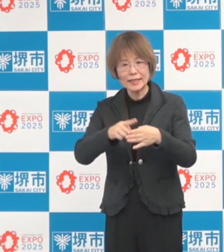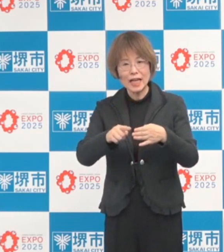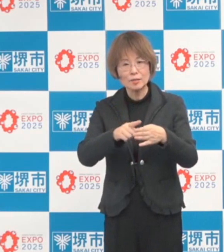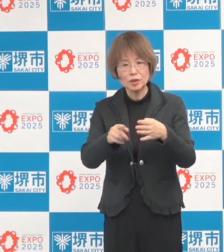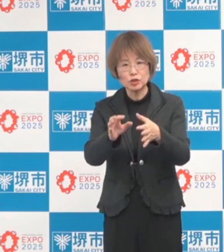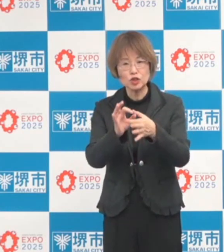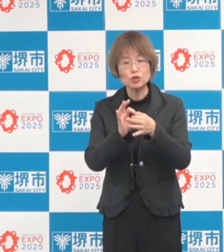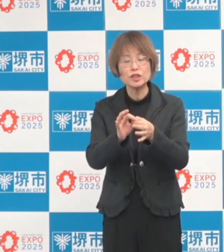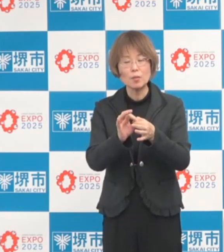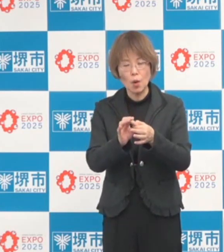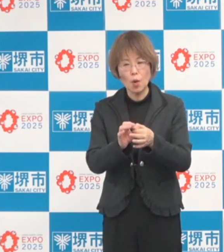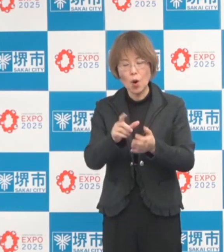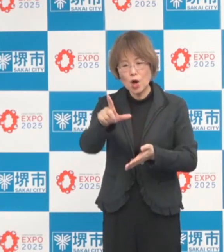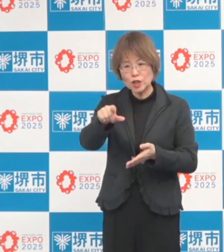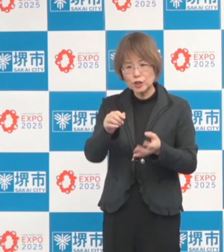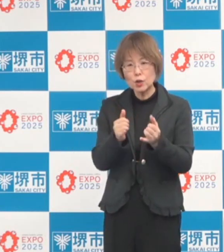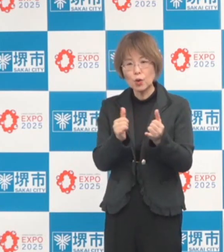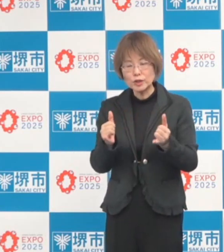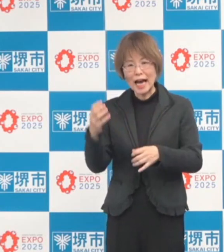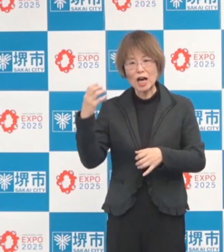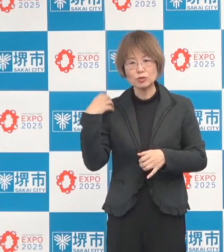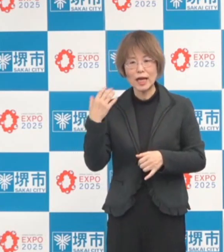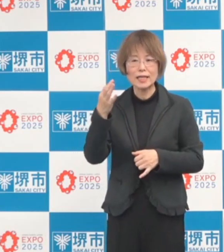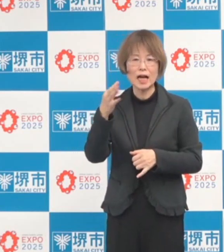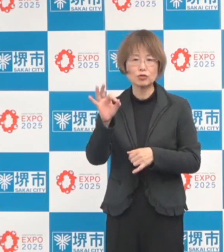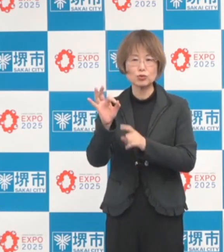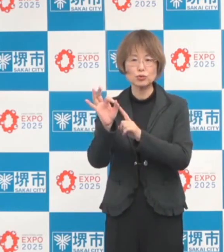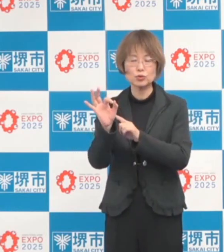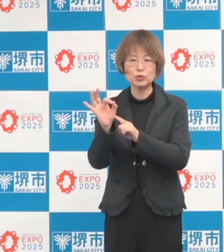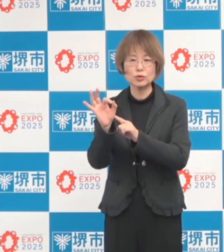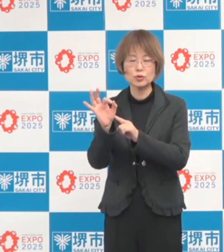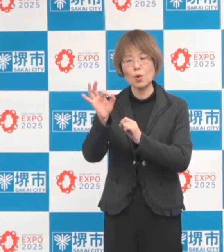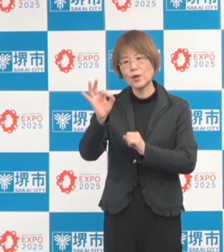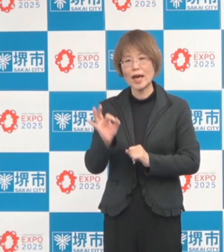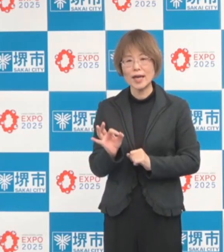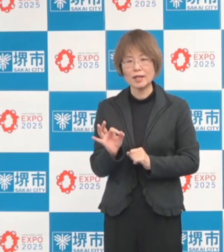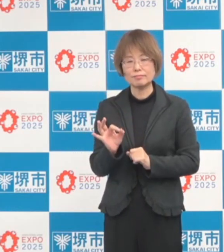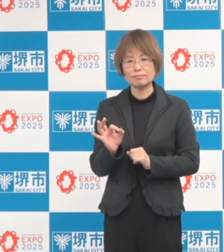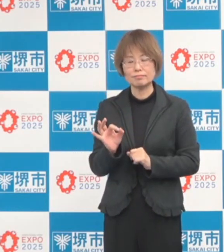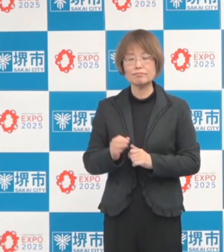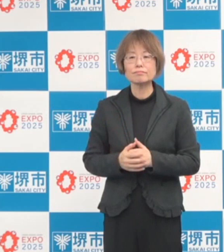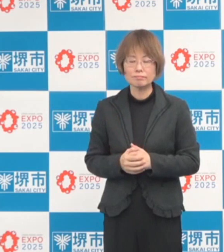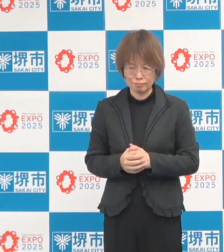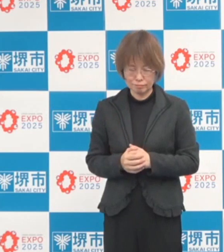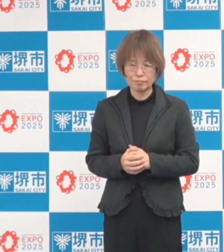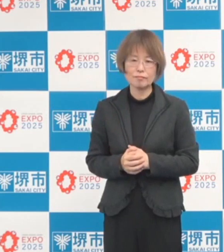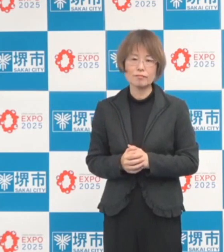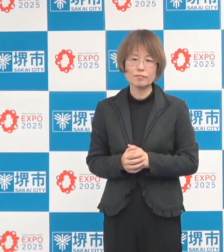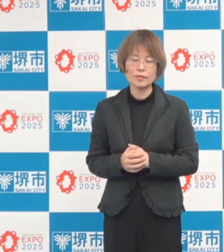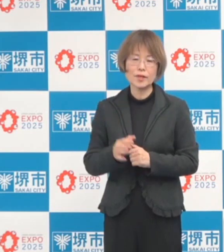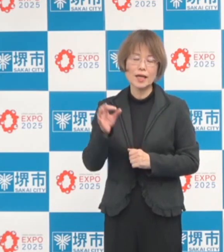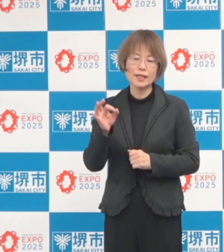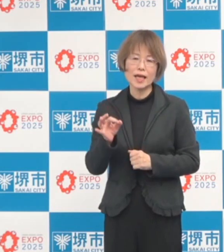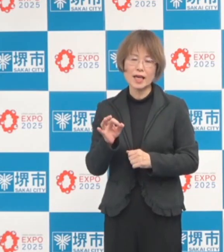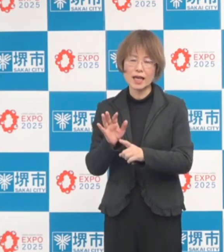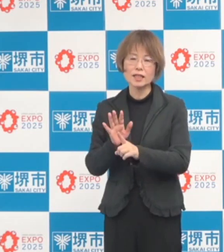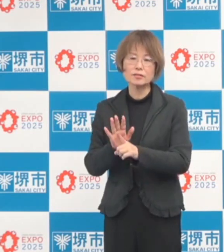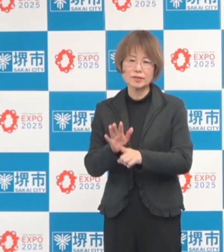ましても利用者負担額の軽減を導入を軽減措置を導入をいたします